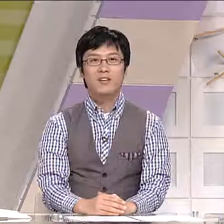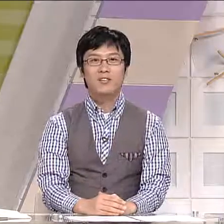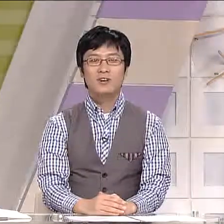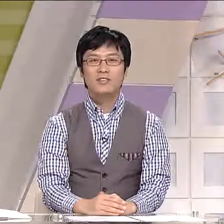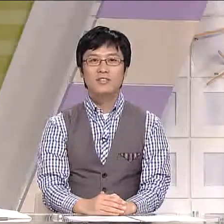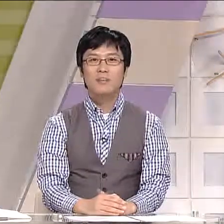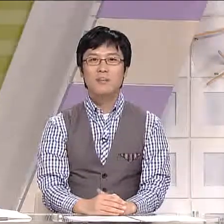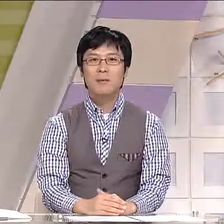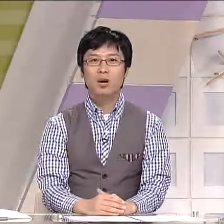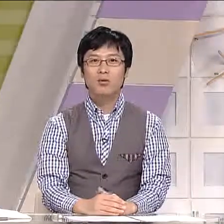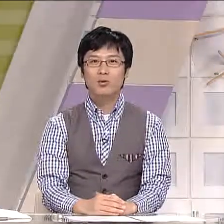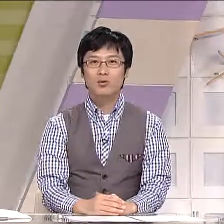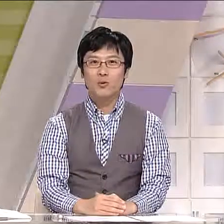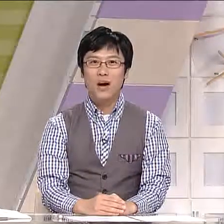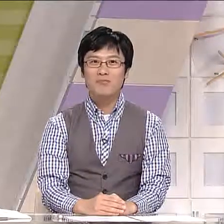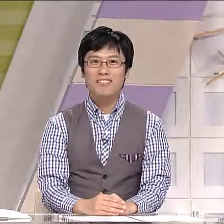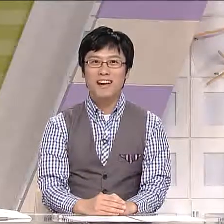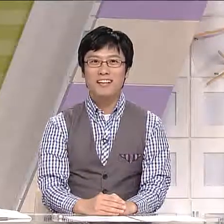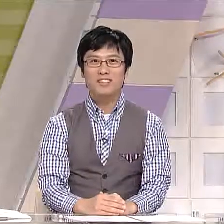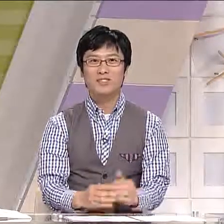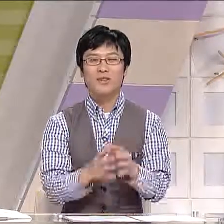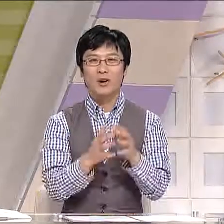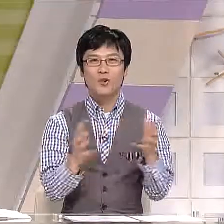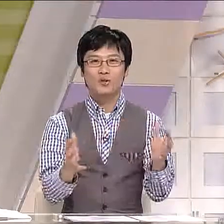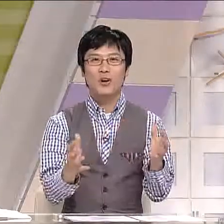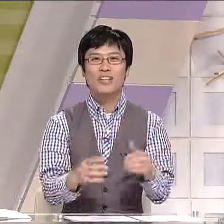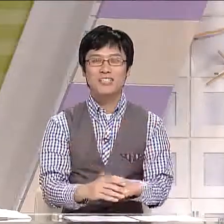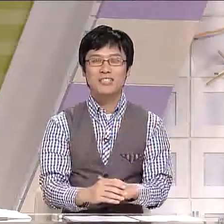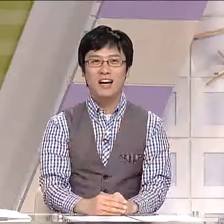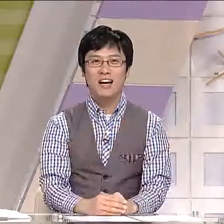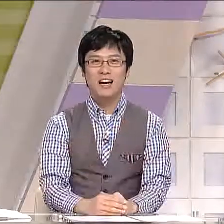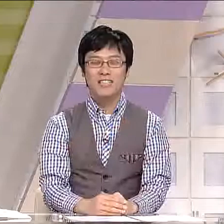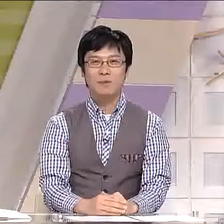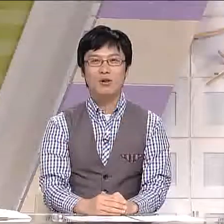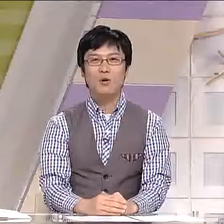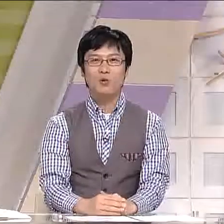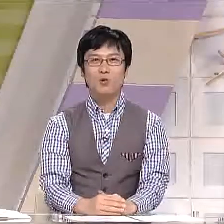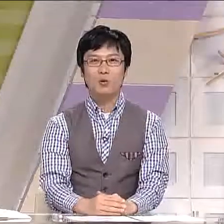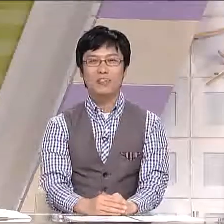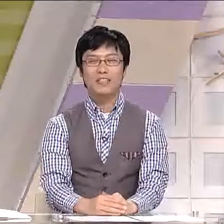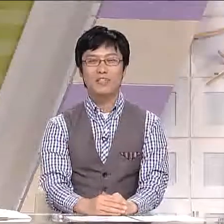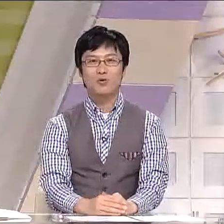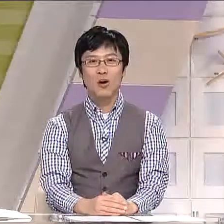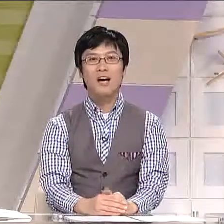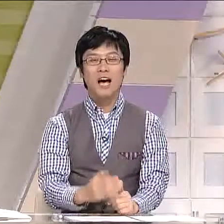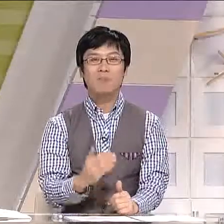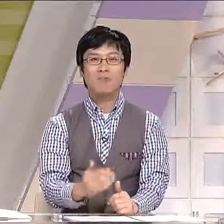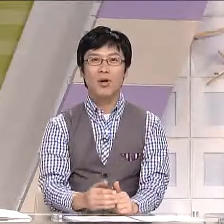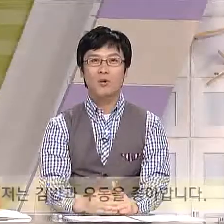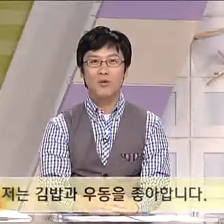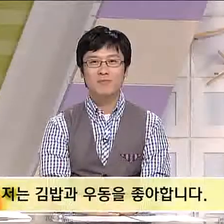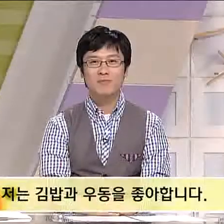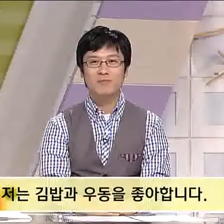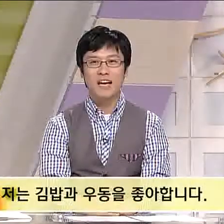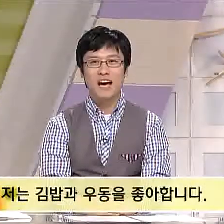저는 김밥과 우동을 좋아합니다라는 수화가 나왔습니다. 김밥과 우동을 좋아한다는 수화 한번 배워보도록 하겠습니다.